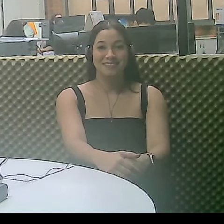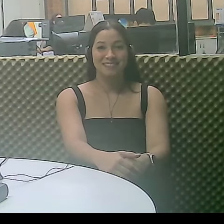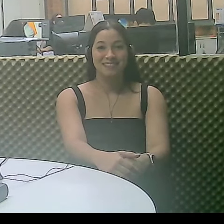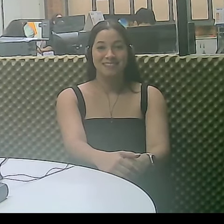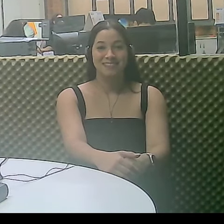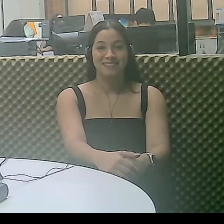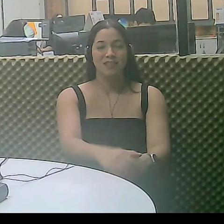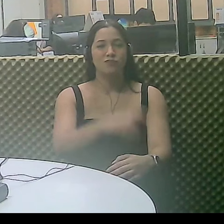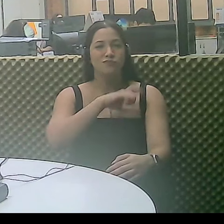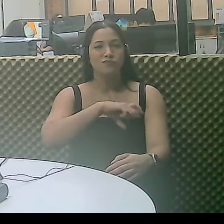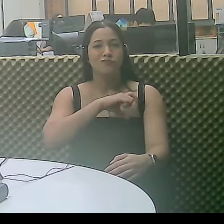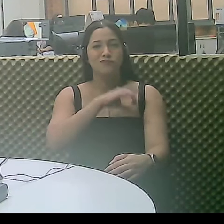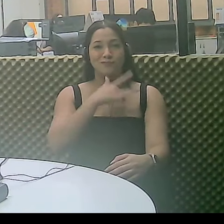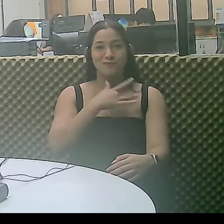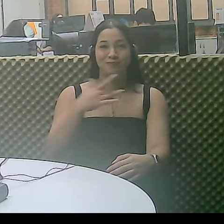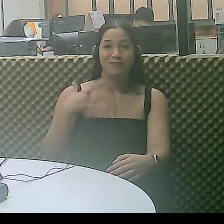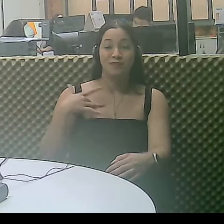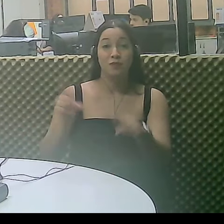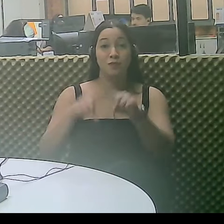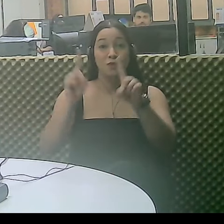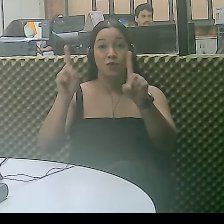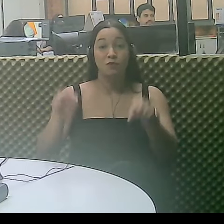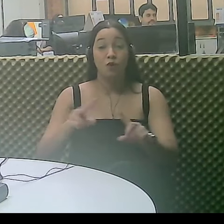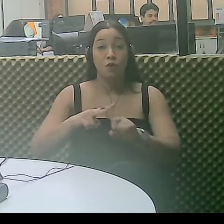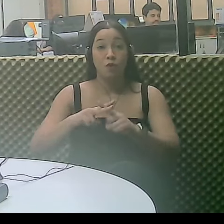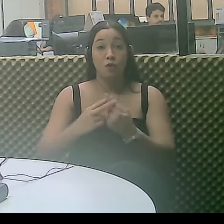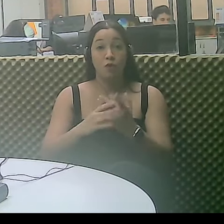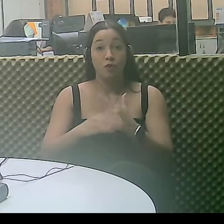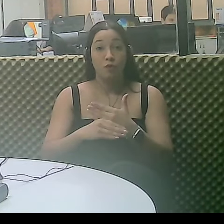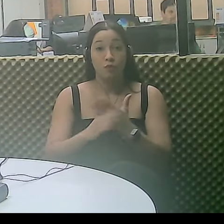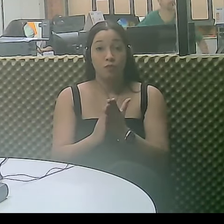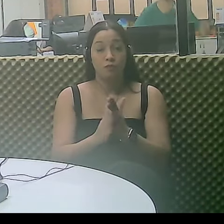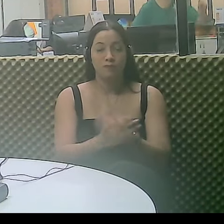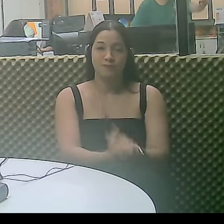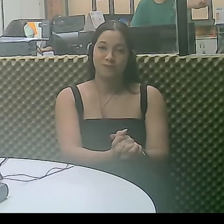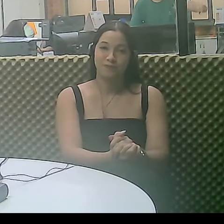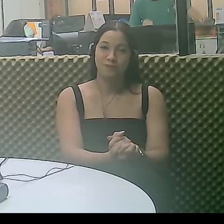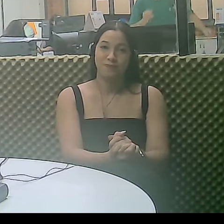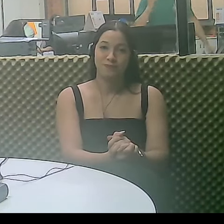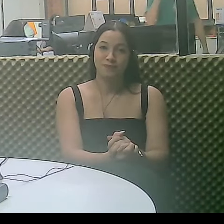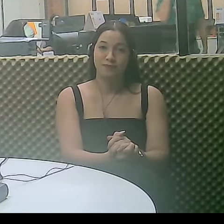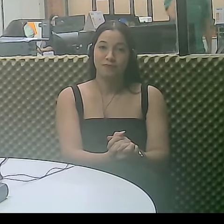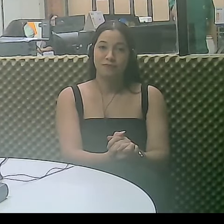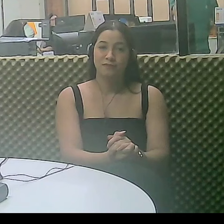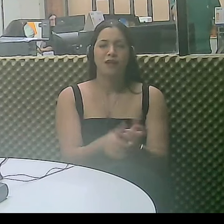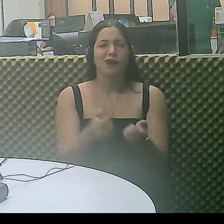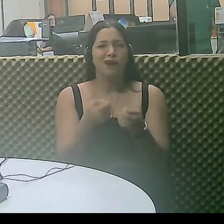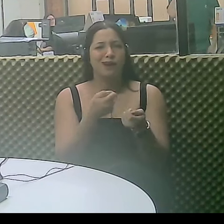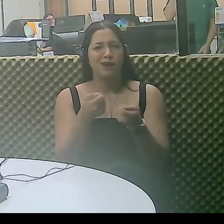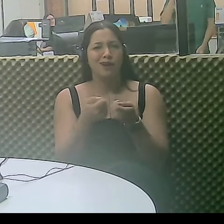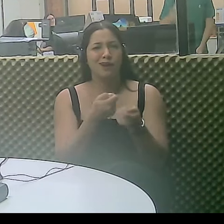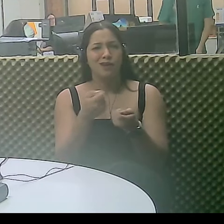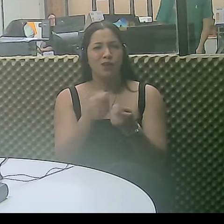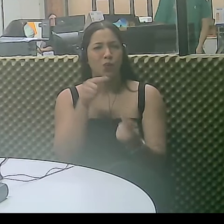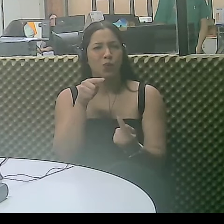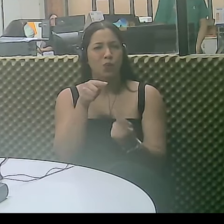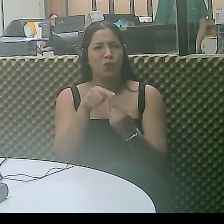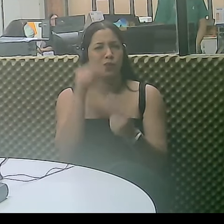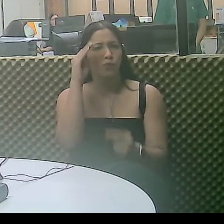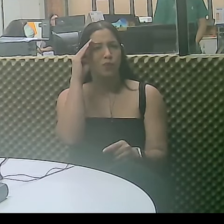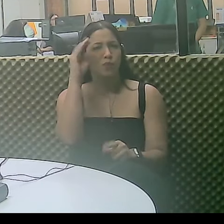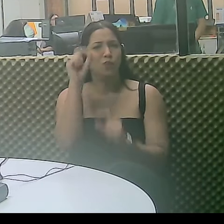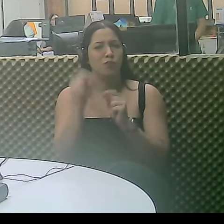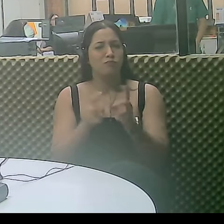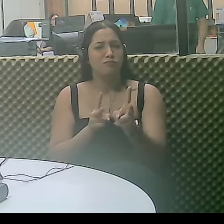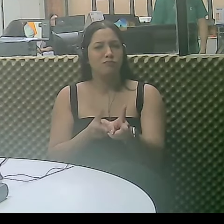Plano de saúde dos servidores vai passar por reajuste. Após longa negociação com o objetivo principal